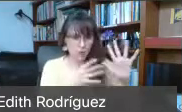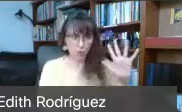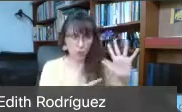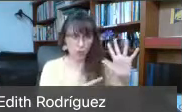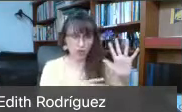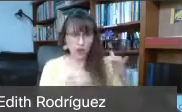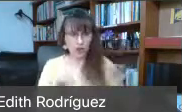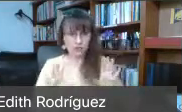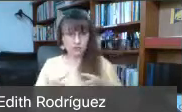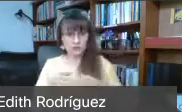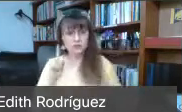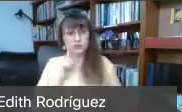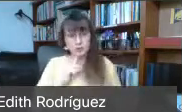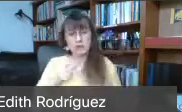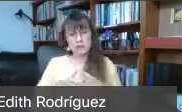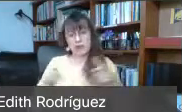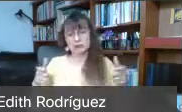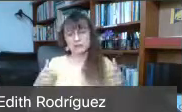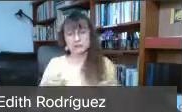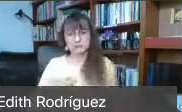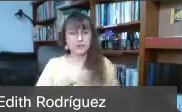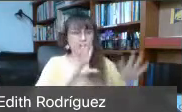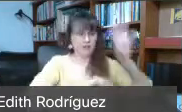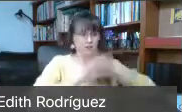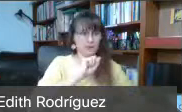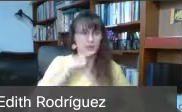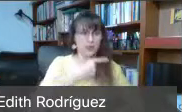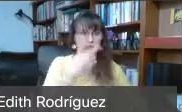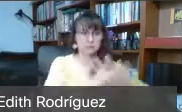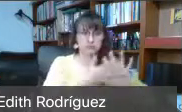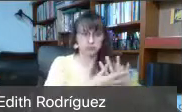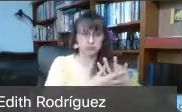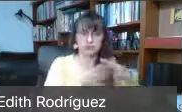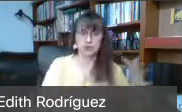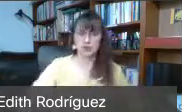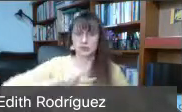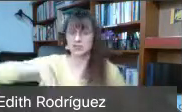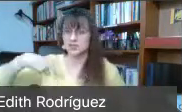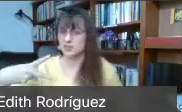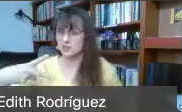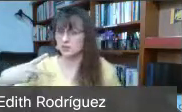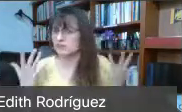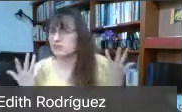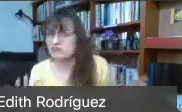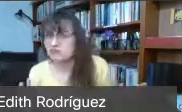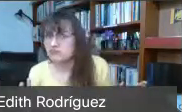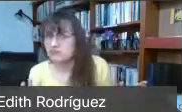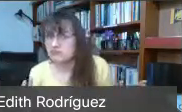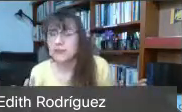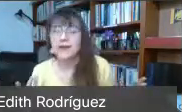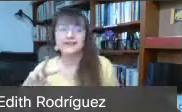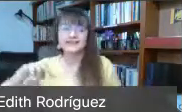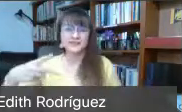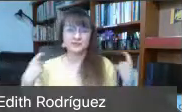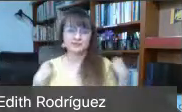Allí hay un punto álgido de reflexión porque la comunidad sorda usa la lengua de señas colombiana. Y la